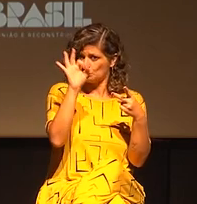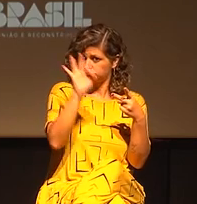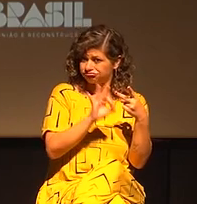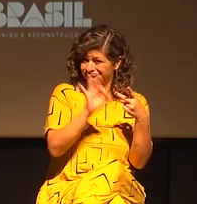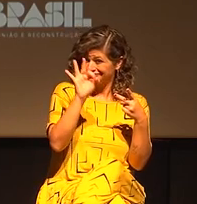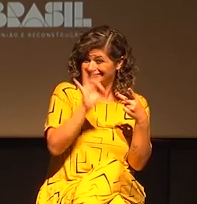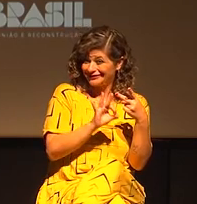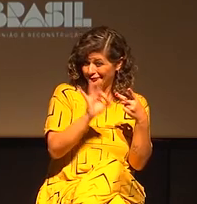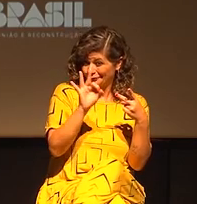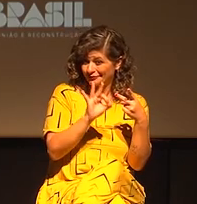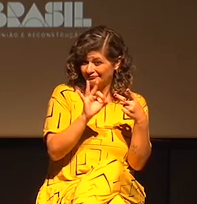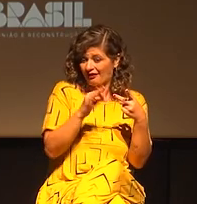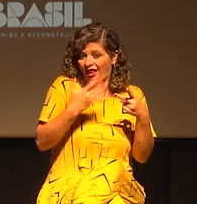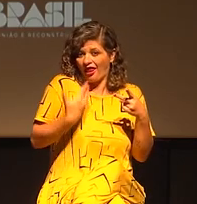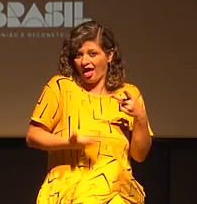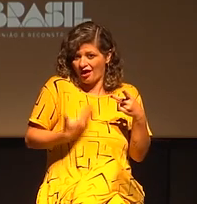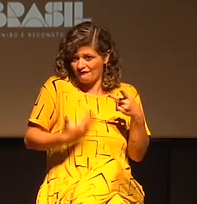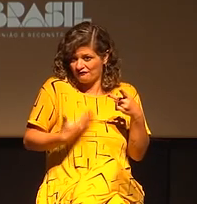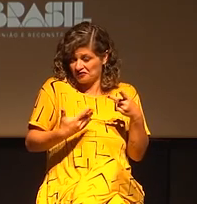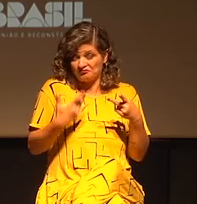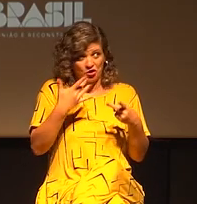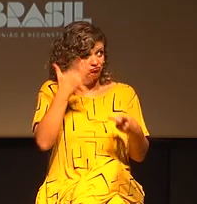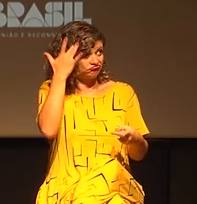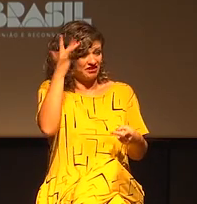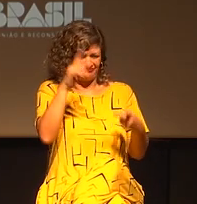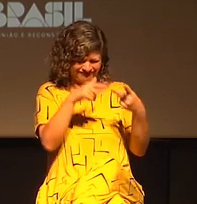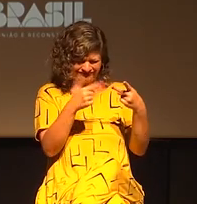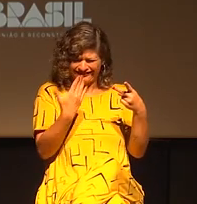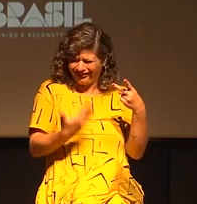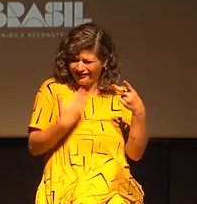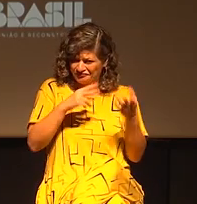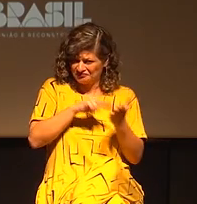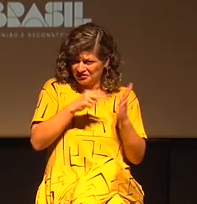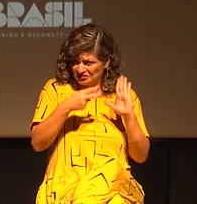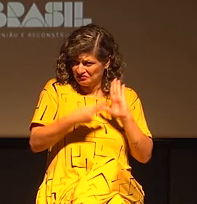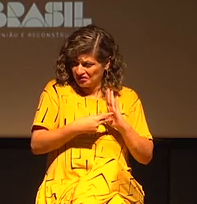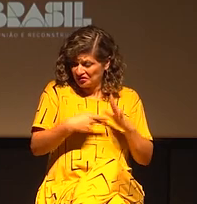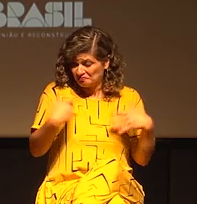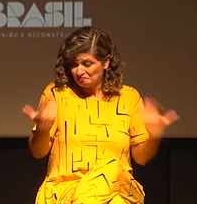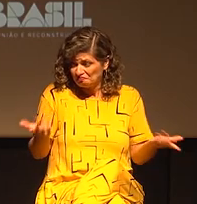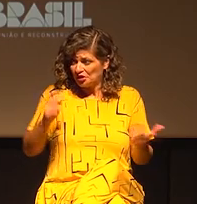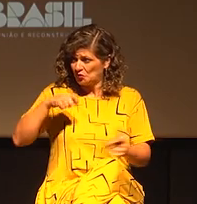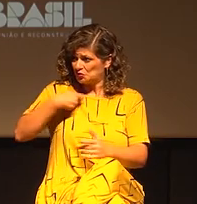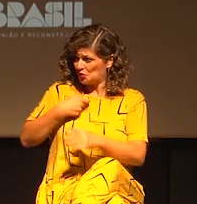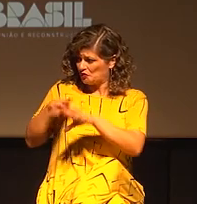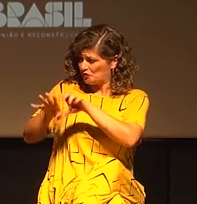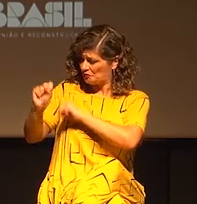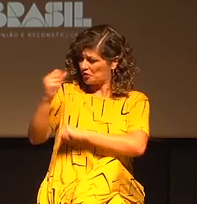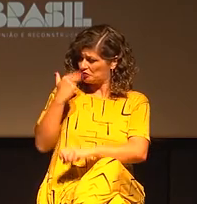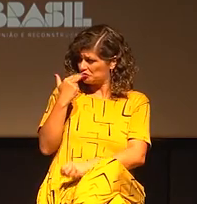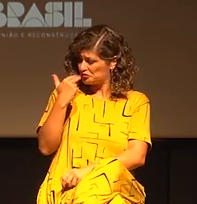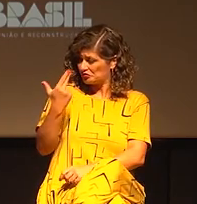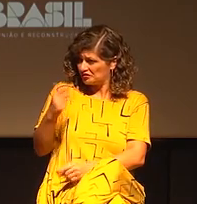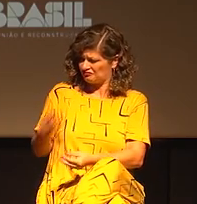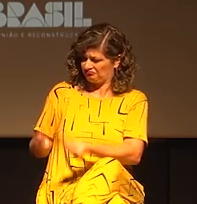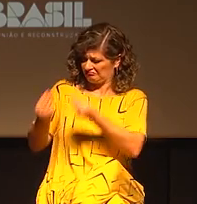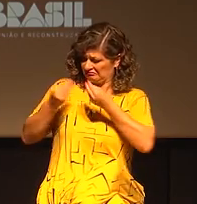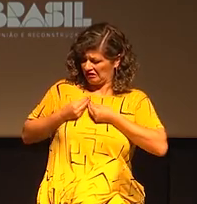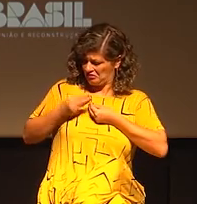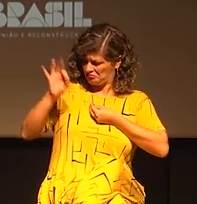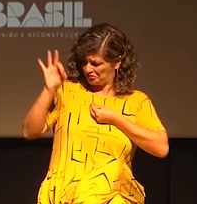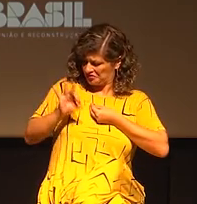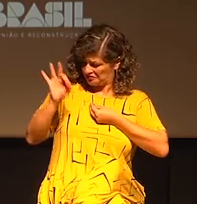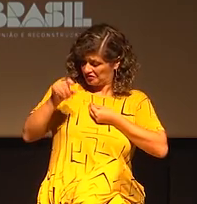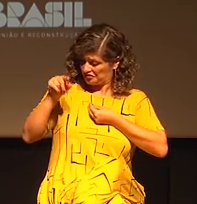insegurança alimentar leve eu não sei o que quer dizer né mas eu também sou nutricionista e a gente tem esses dados né Essas essas